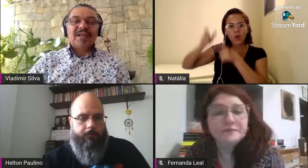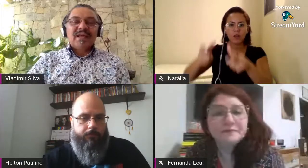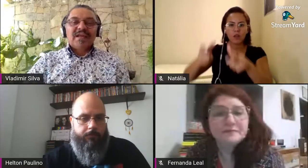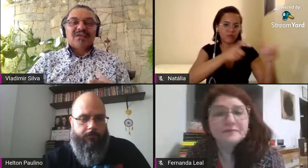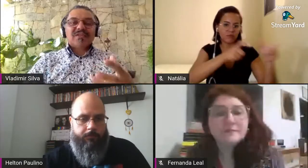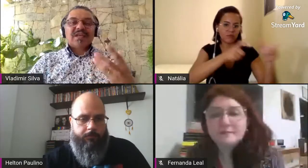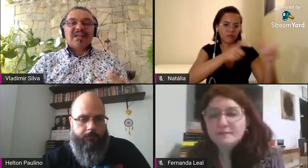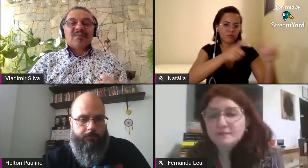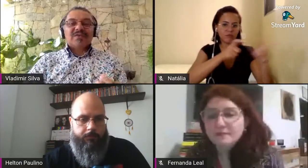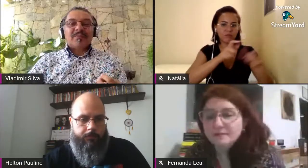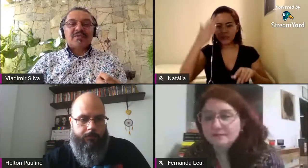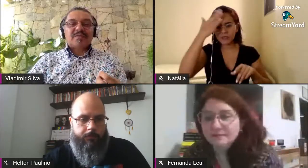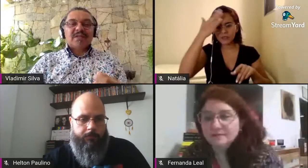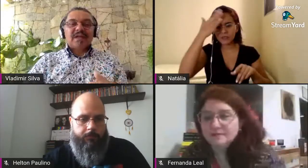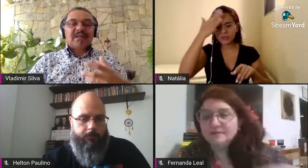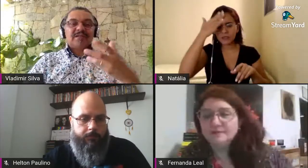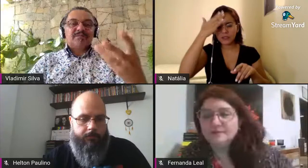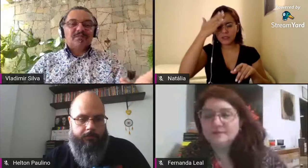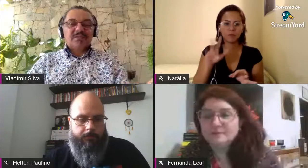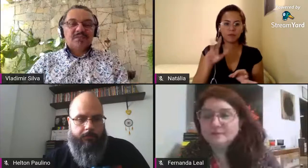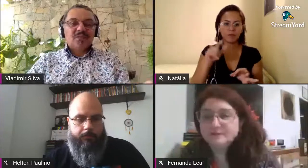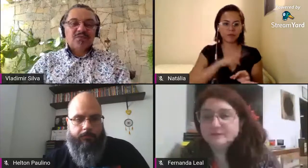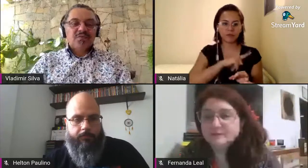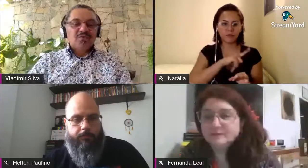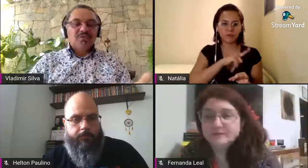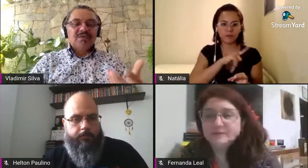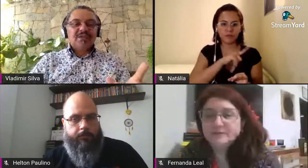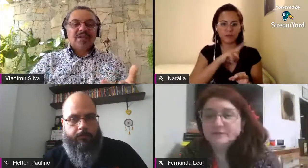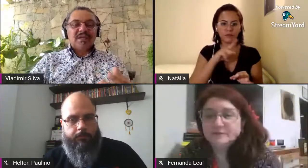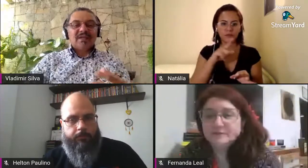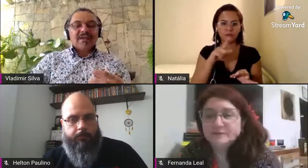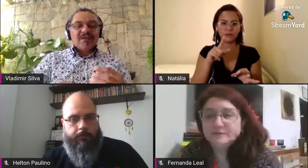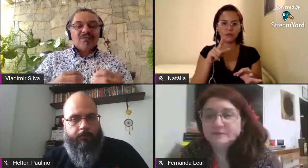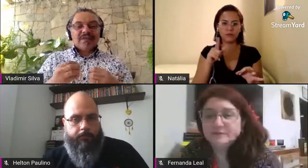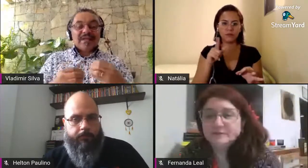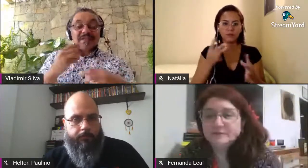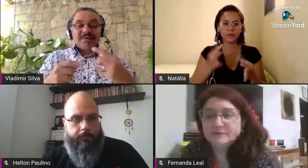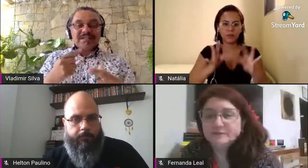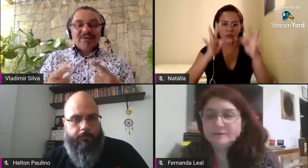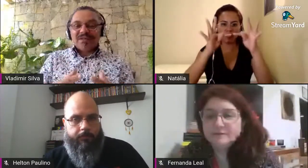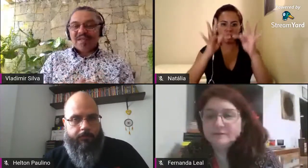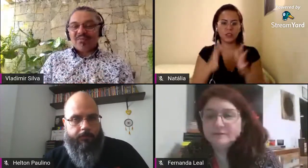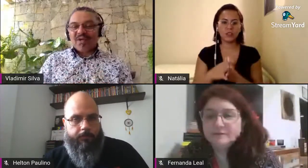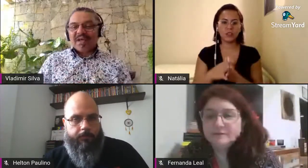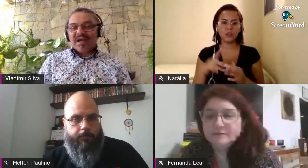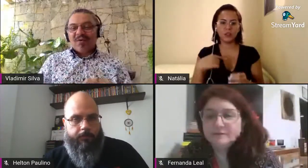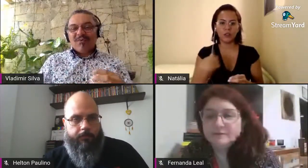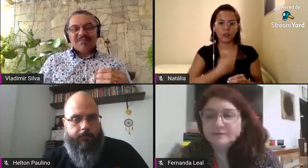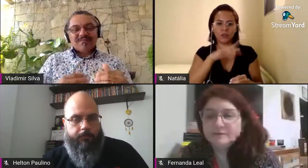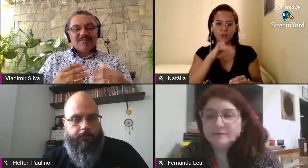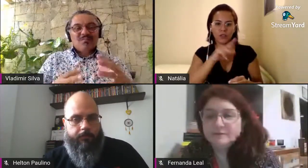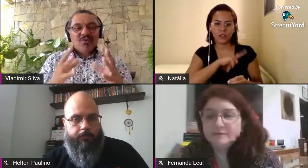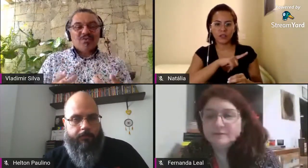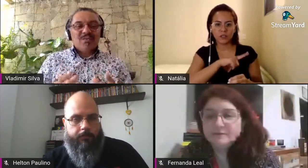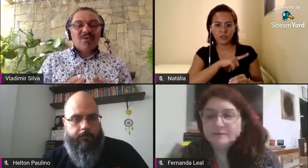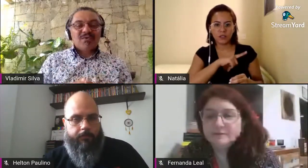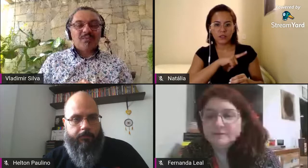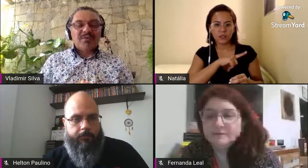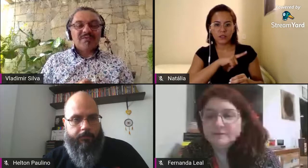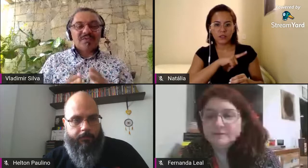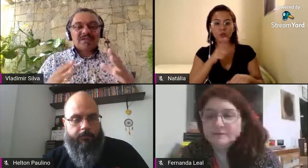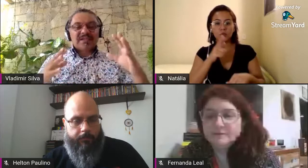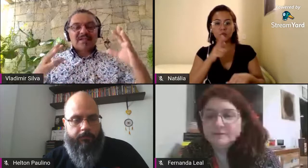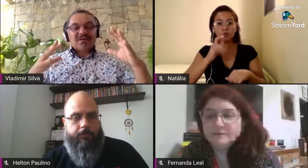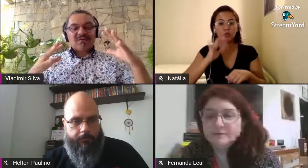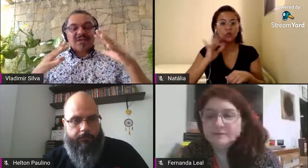dessa tecnologia, nós teremos a possibilidade, no futuro, de ter uma transmissão em tempo real muito boa